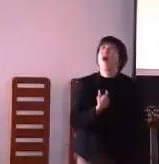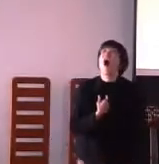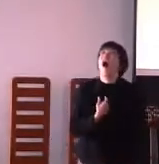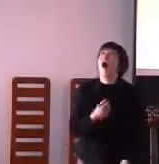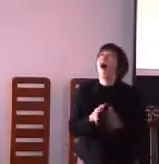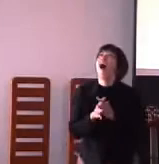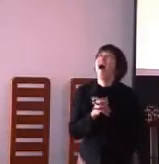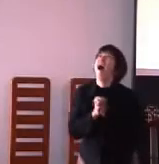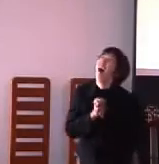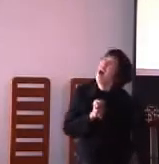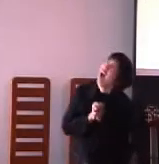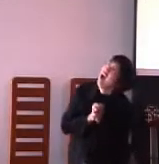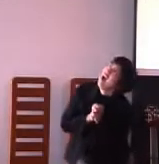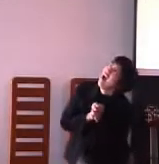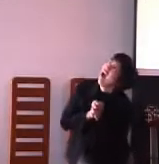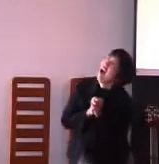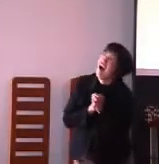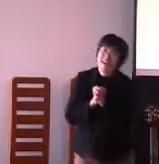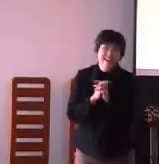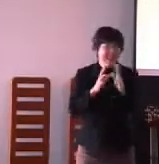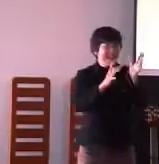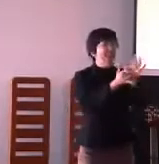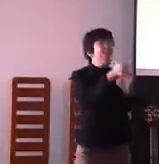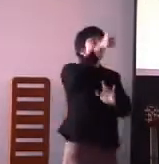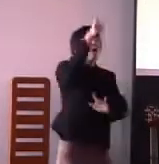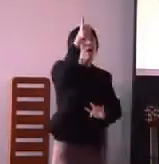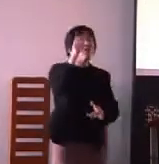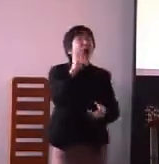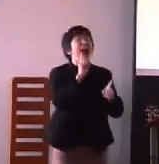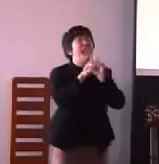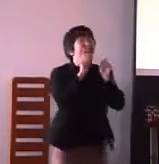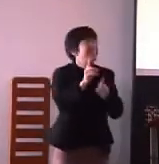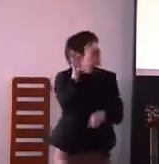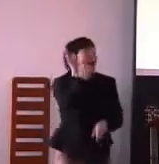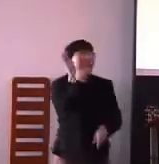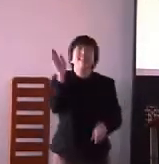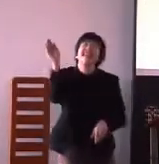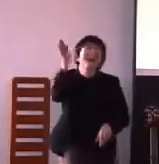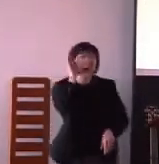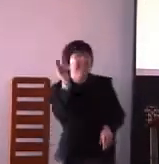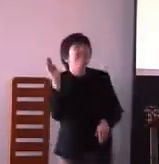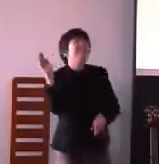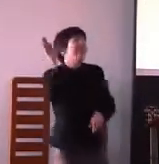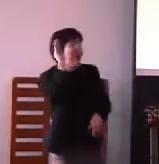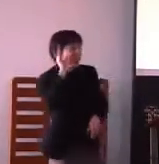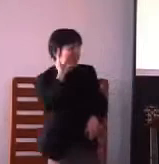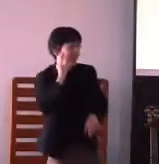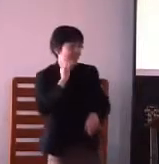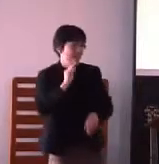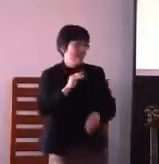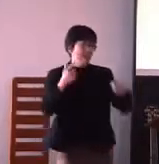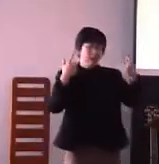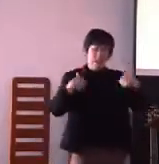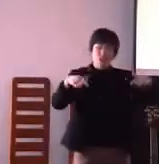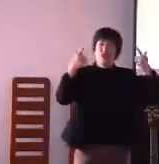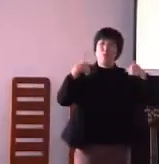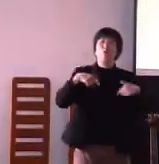上手にイエス様の御言葉を聞いて聞いて聞いて、いつもお父さんから、